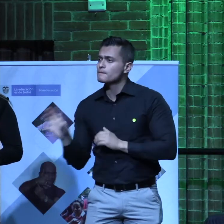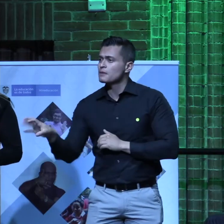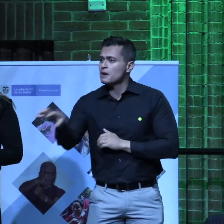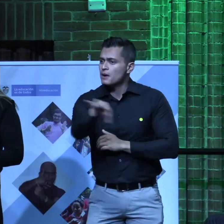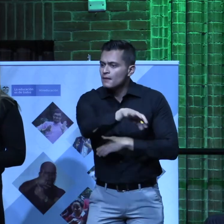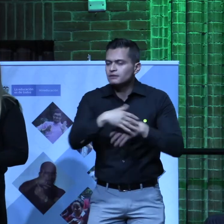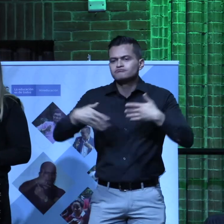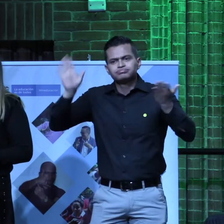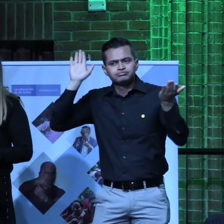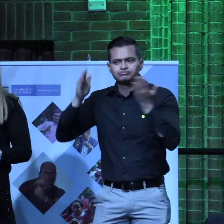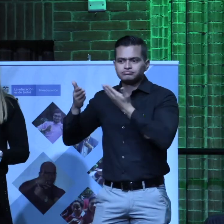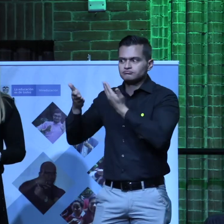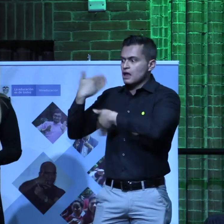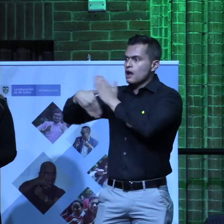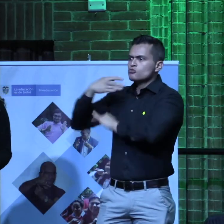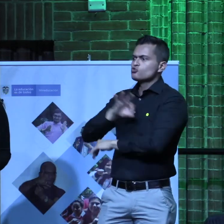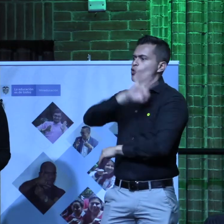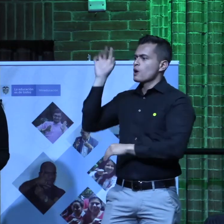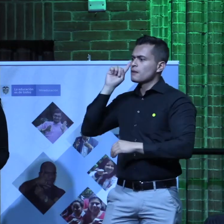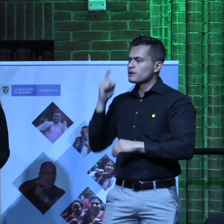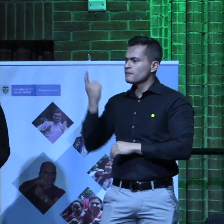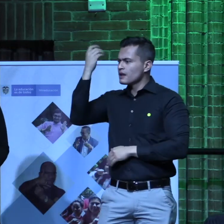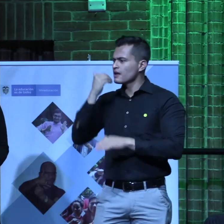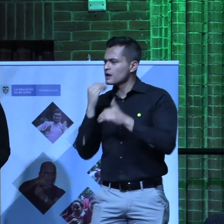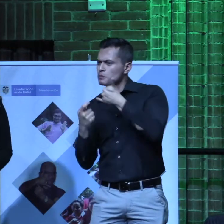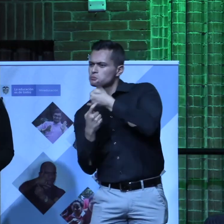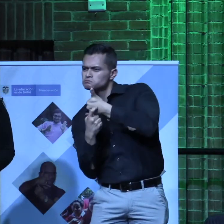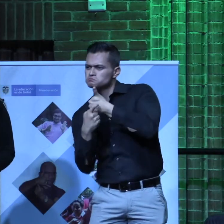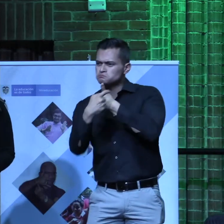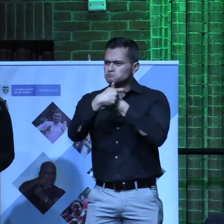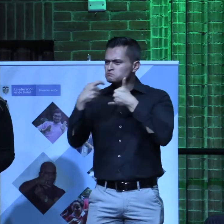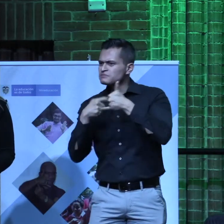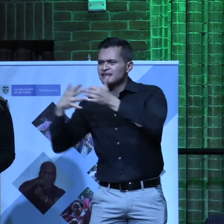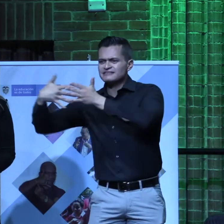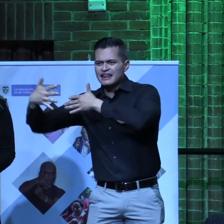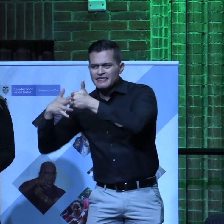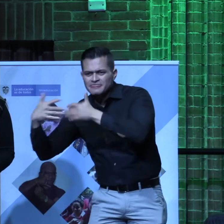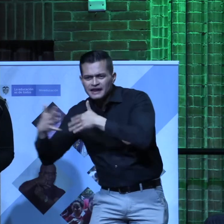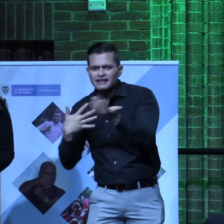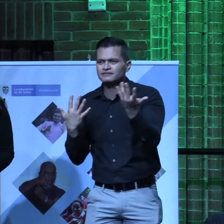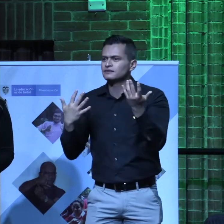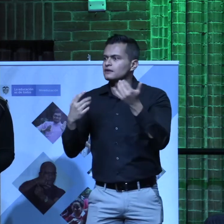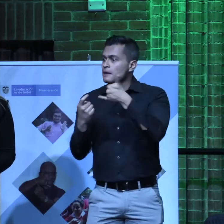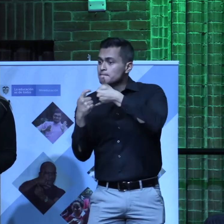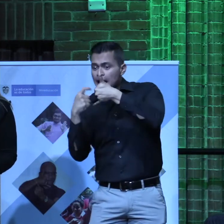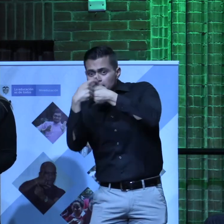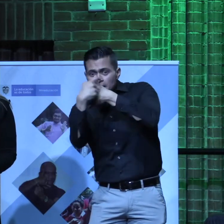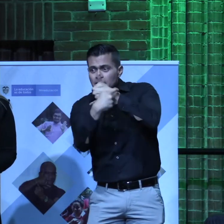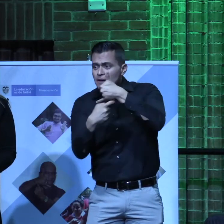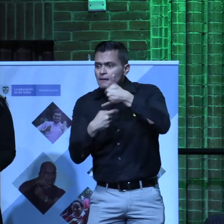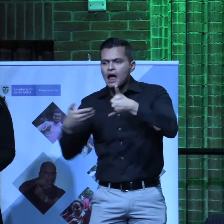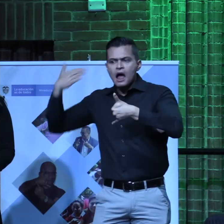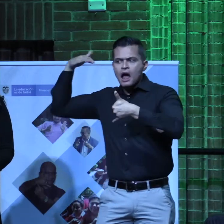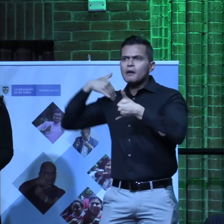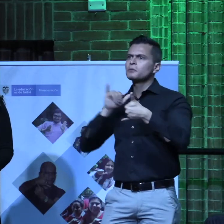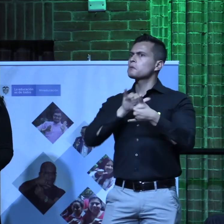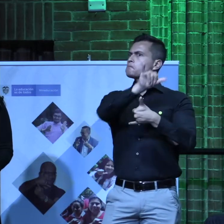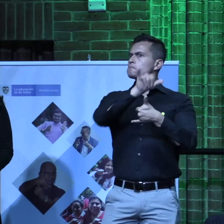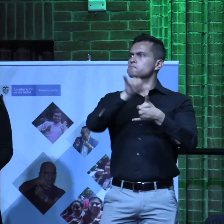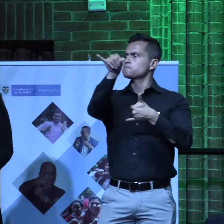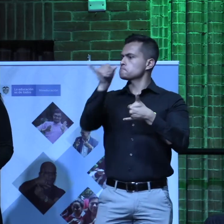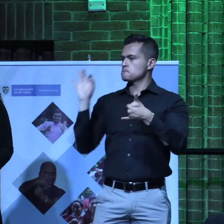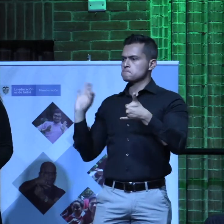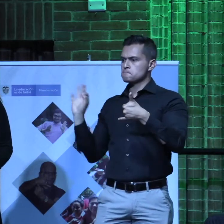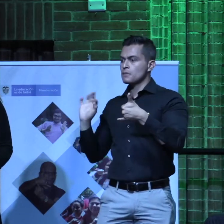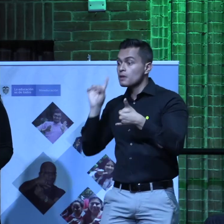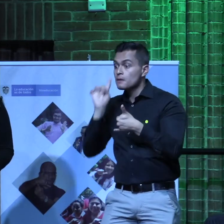la Orinoquía, en el sur del país, en el norte, en la Guajira Alta, en San Andrés y Providencia, territorios que no eran convencionales de acceso para el instituto, pero